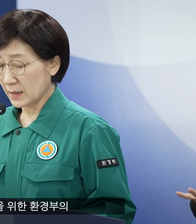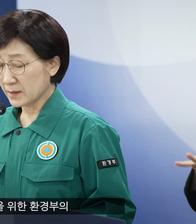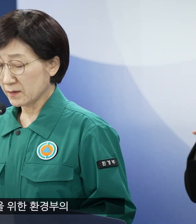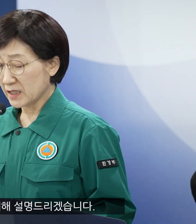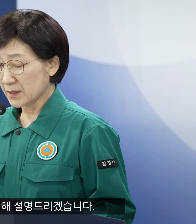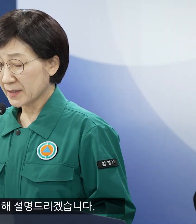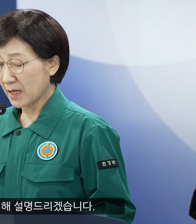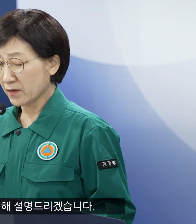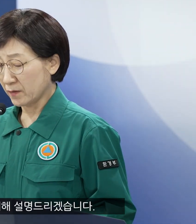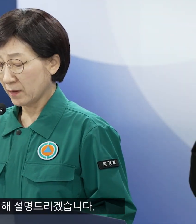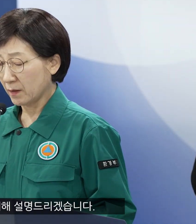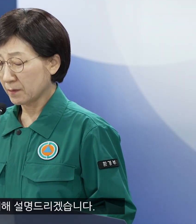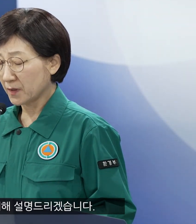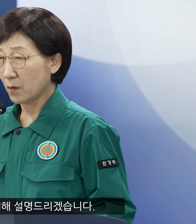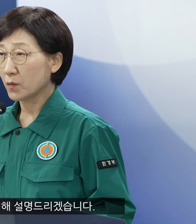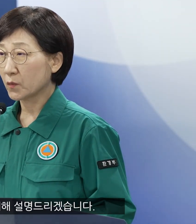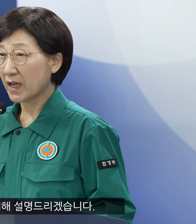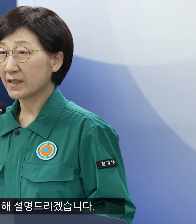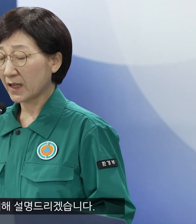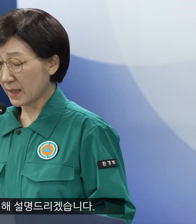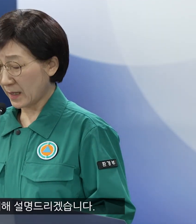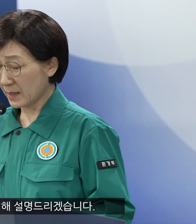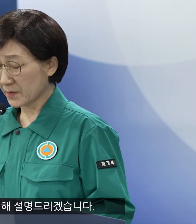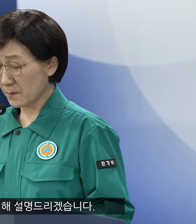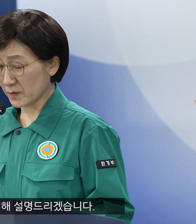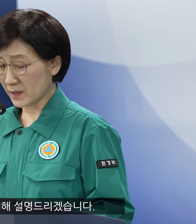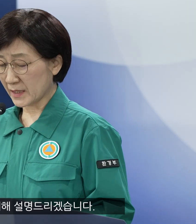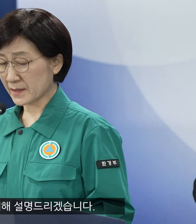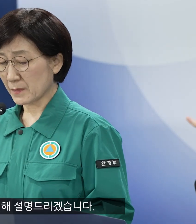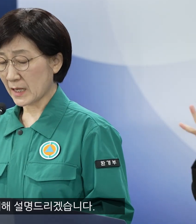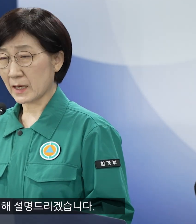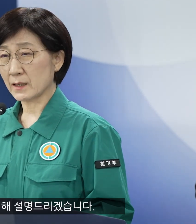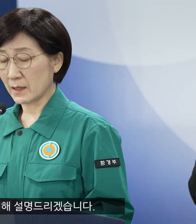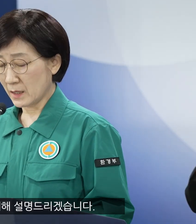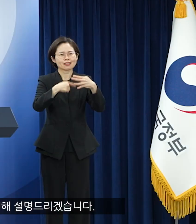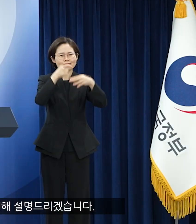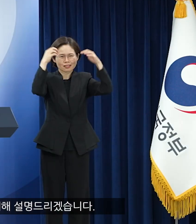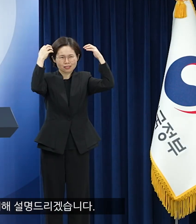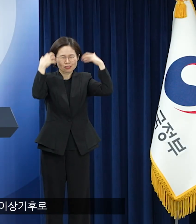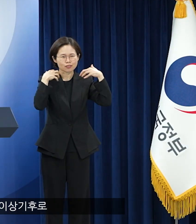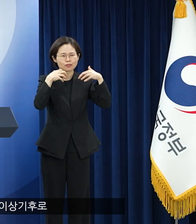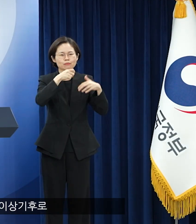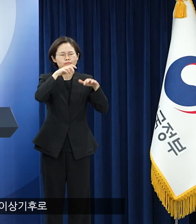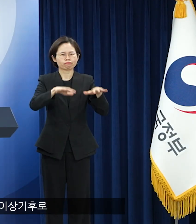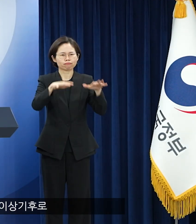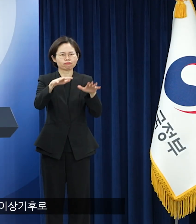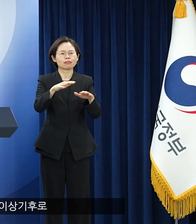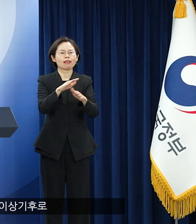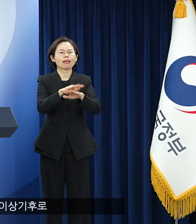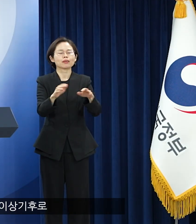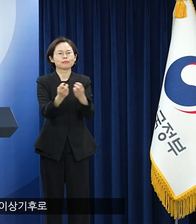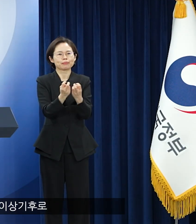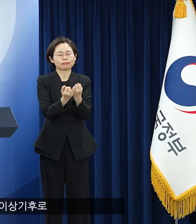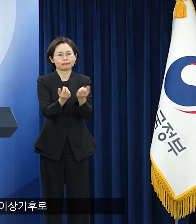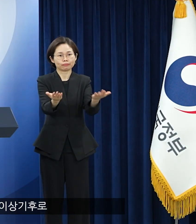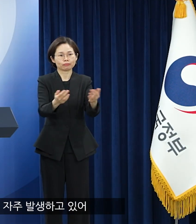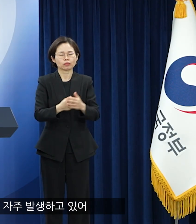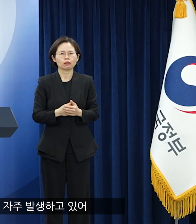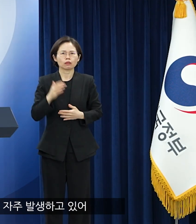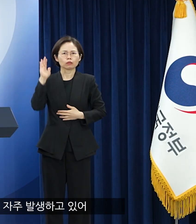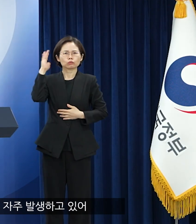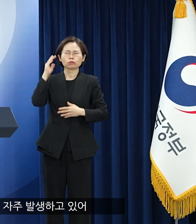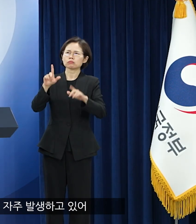환경부의 2024년 여름철 홍수 대책에 대해 설명드리겠습니다. 최근 기후변화로 인한